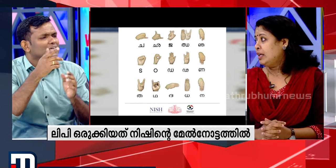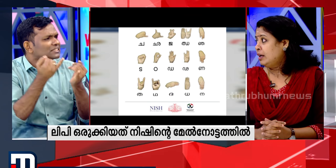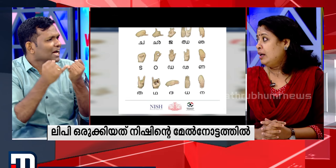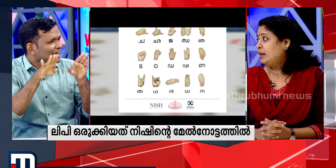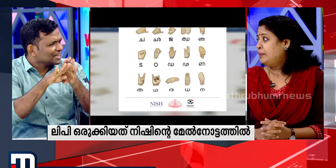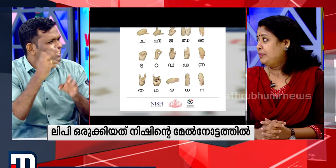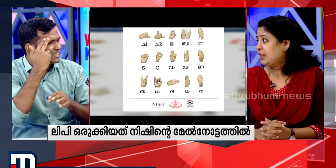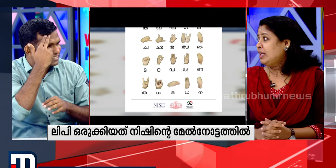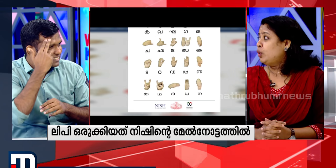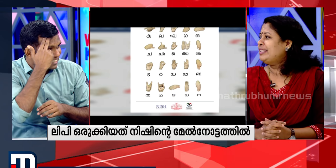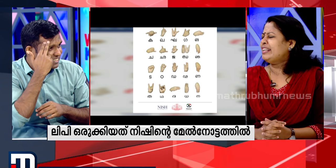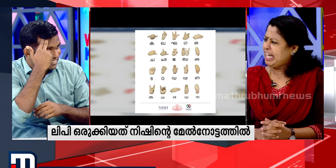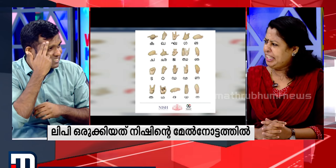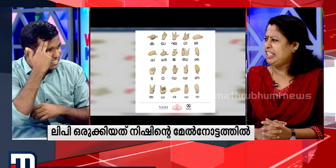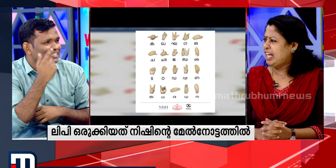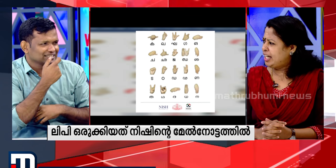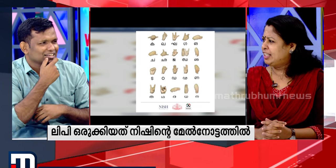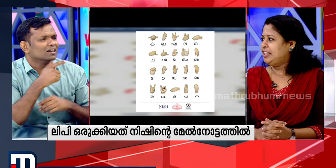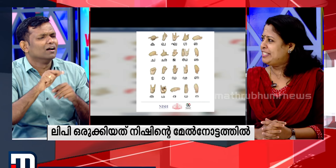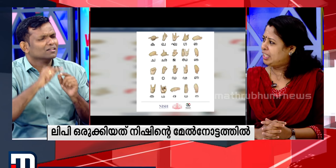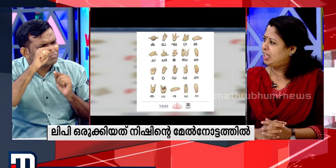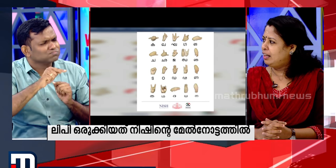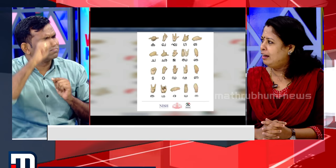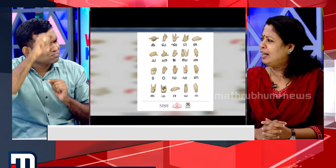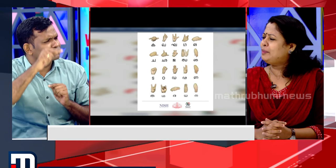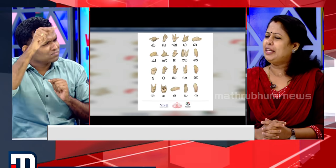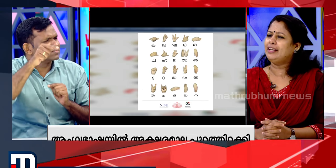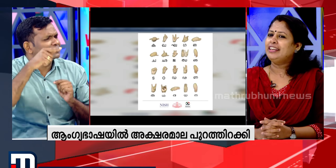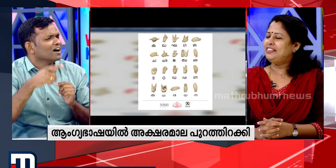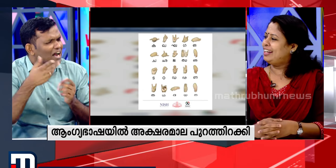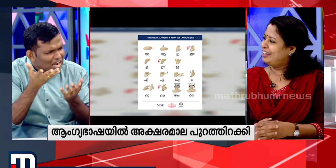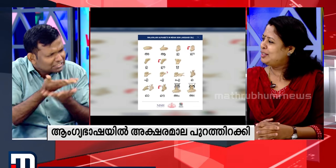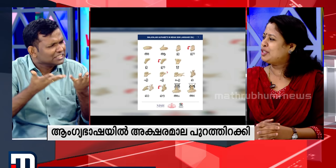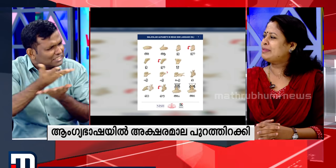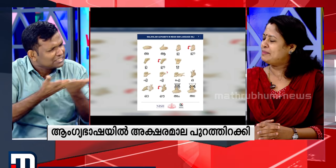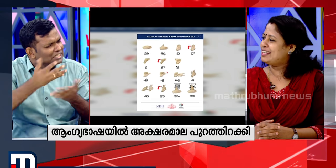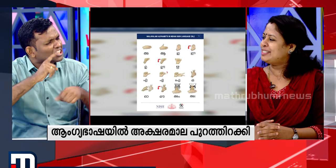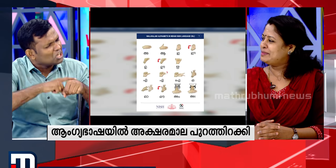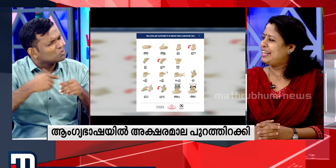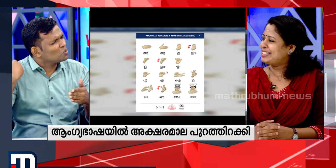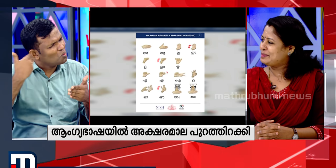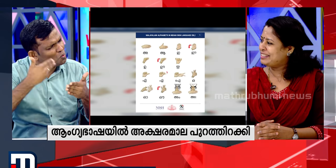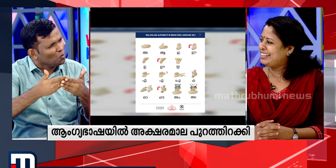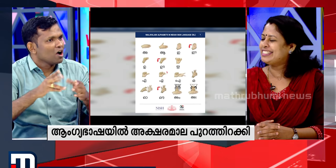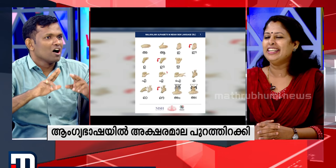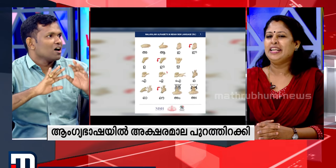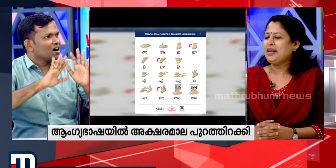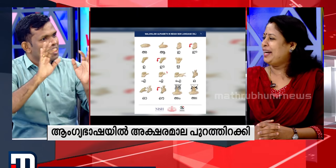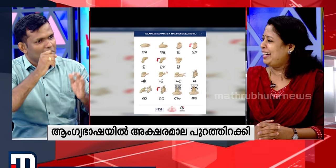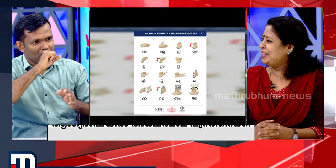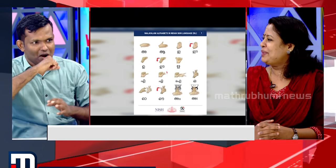മാസം ഒരു ശനി ഞായർ ദിവസങ്ങളിലെല്ലാം ഇങ്ങനെ ഇവരെല്ലാ ദിവസവും